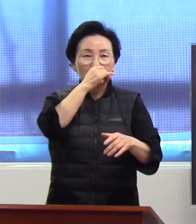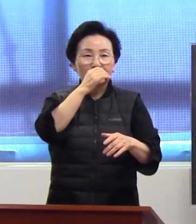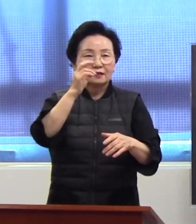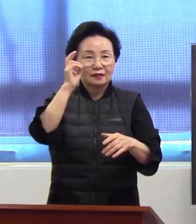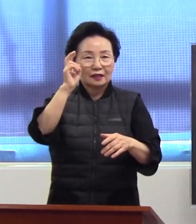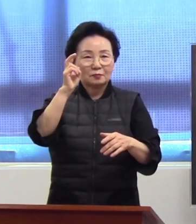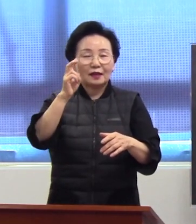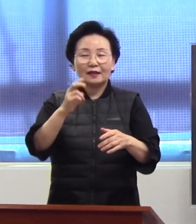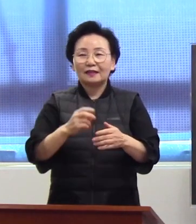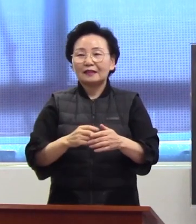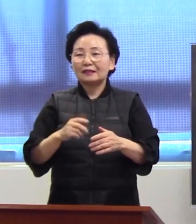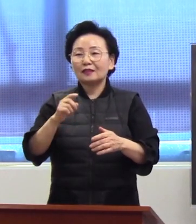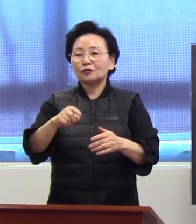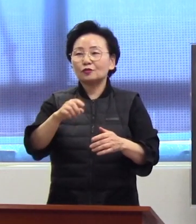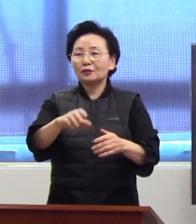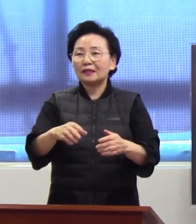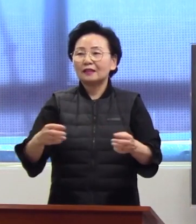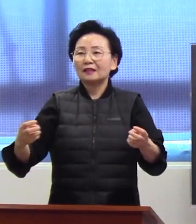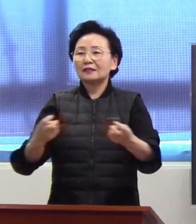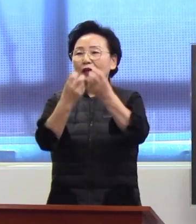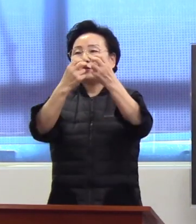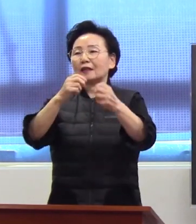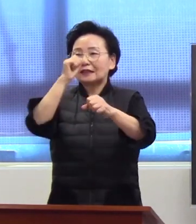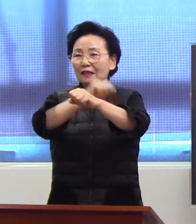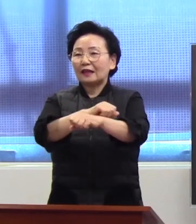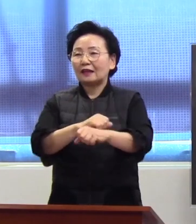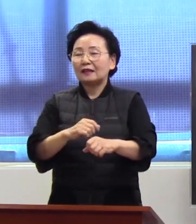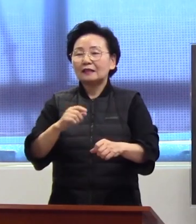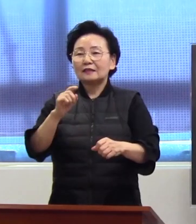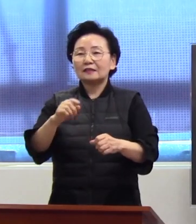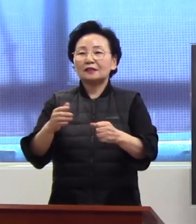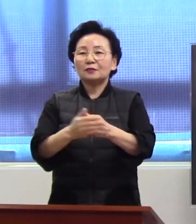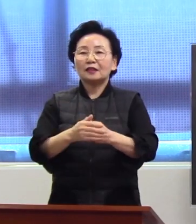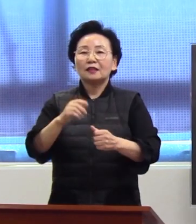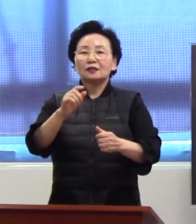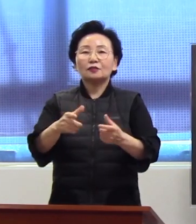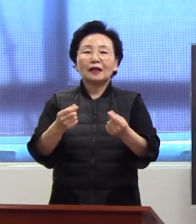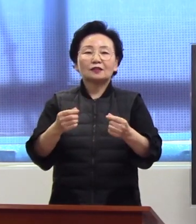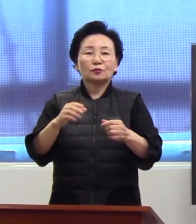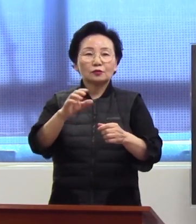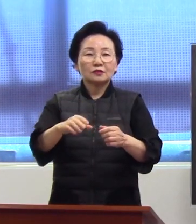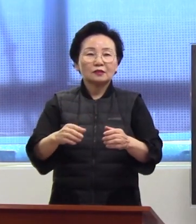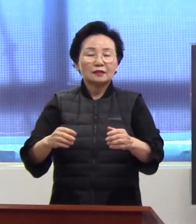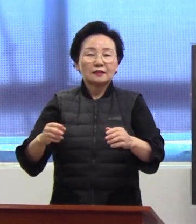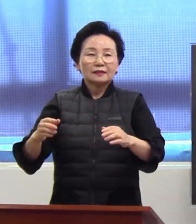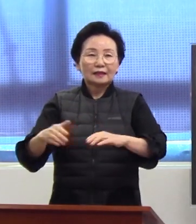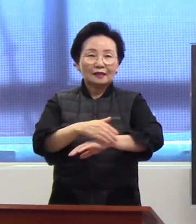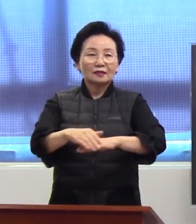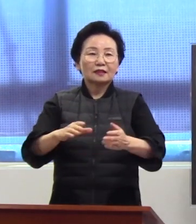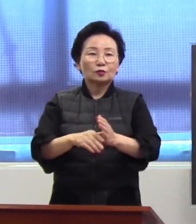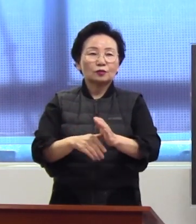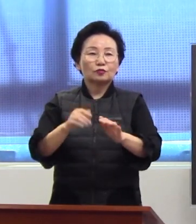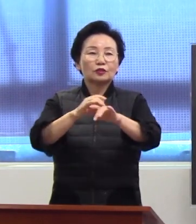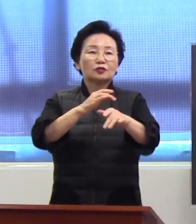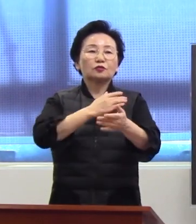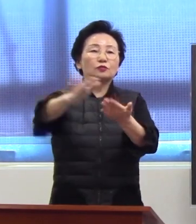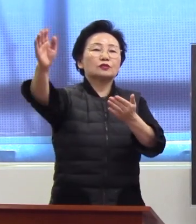같아요. 그래가지고 그곳에 사고가 잘 나. 그렇기 때문에 그와 같은 곳을 다닐 때도 귀신을